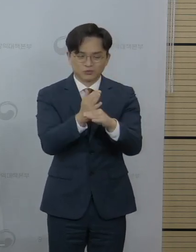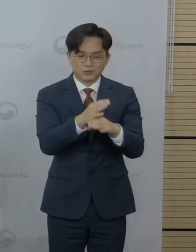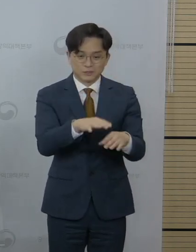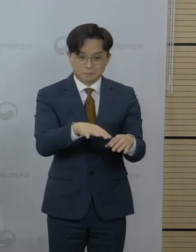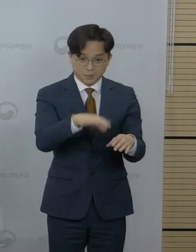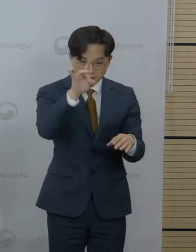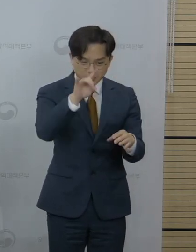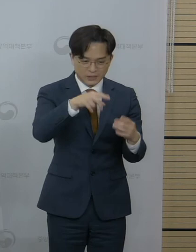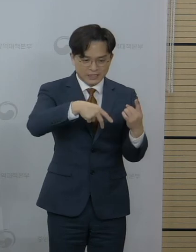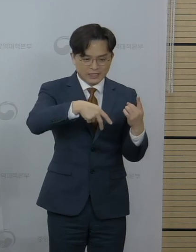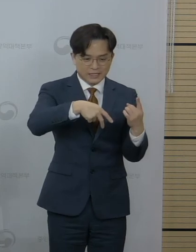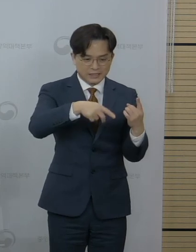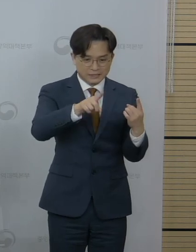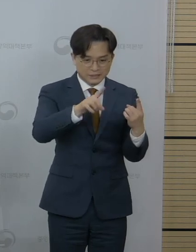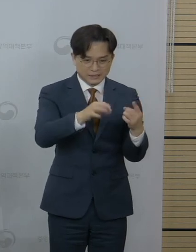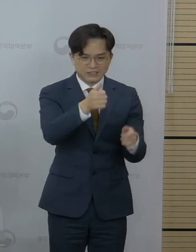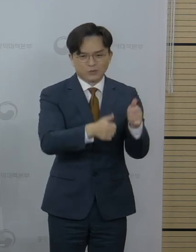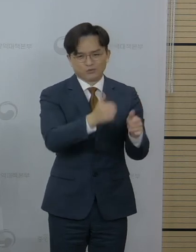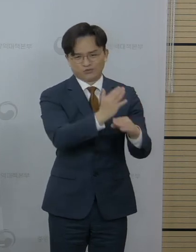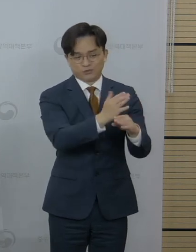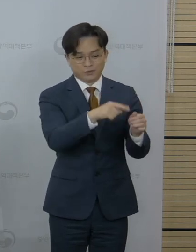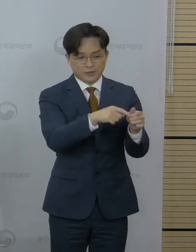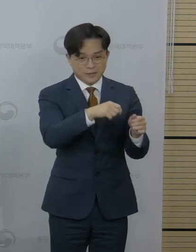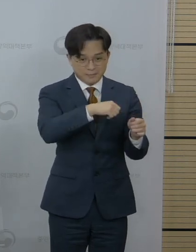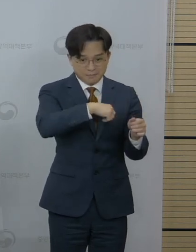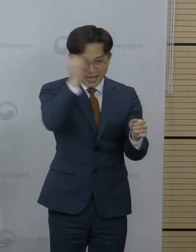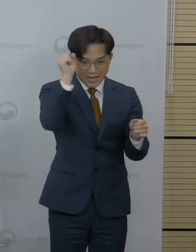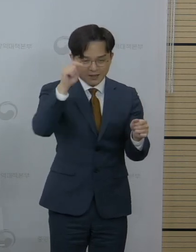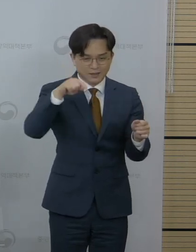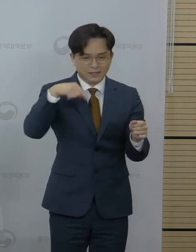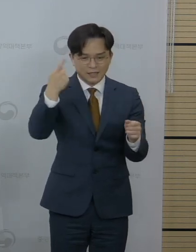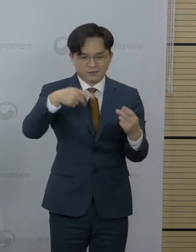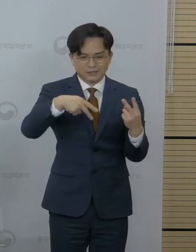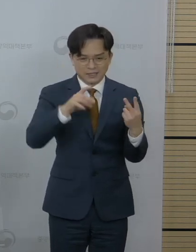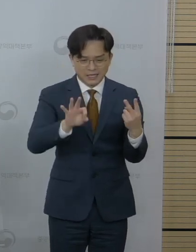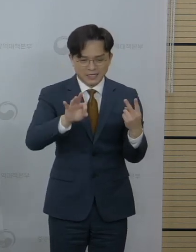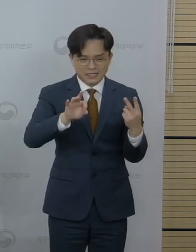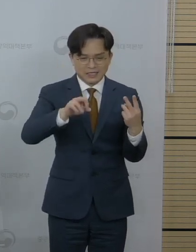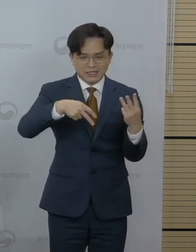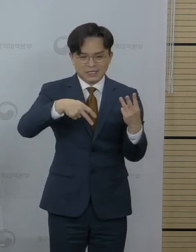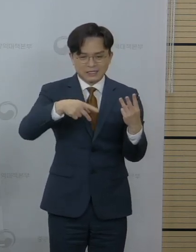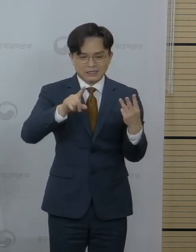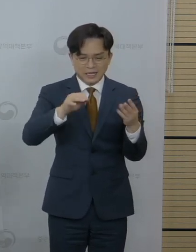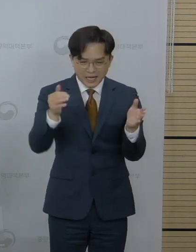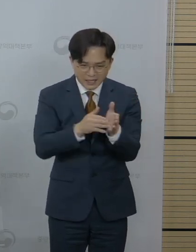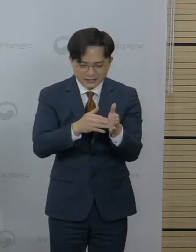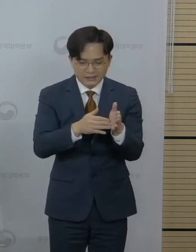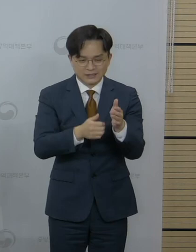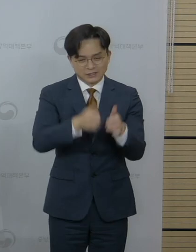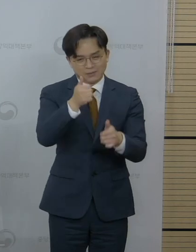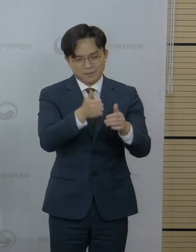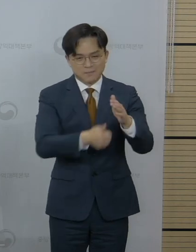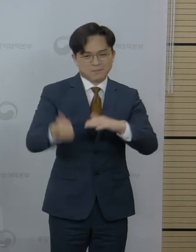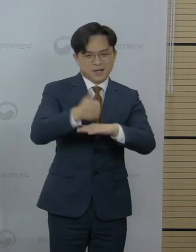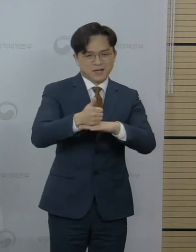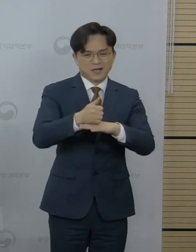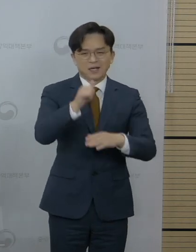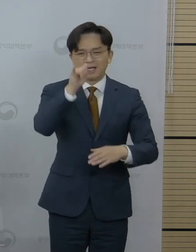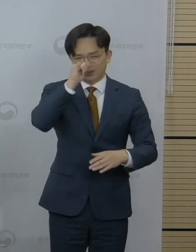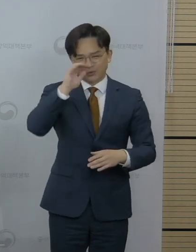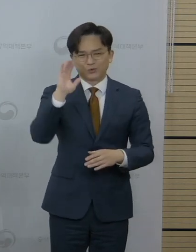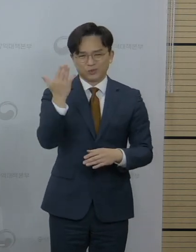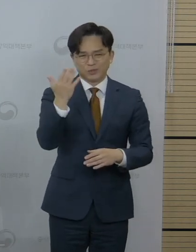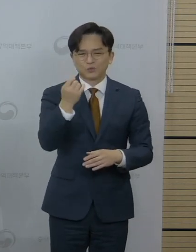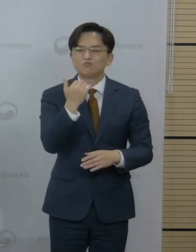받을 수 있는 어떤 제품이 등장하는 것이 매우 중요한 상황입니다. 외국의